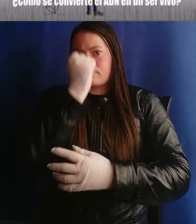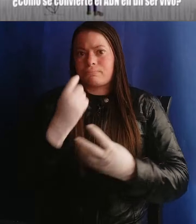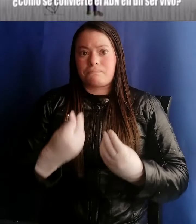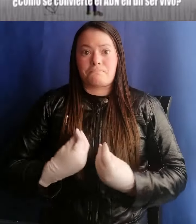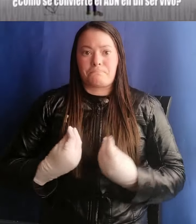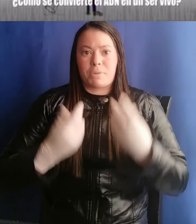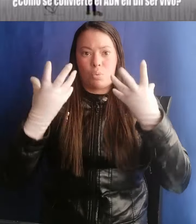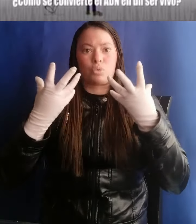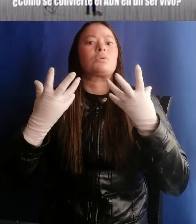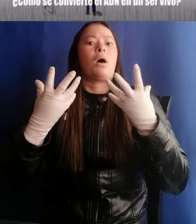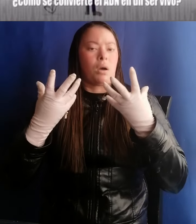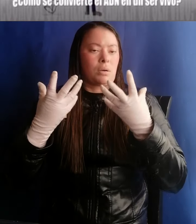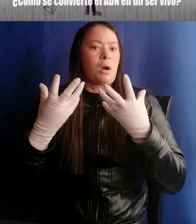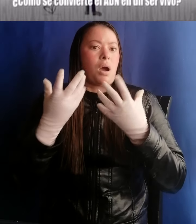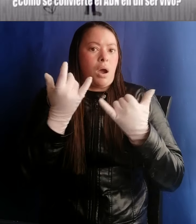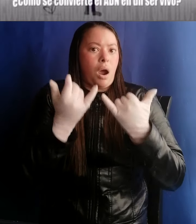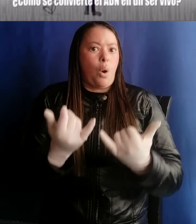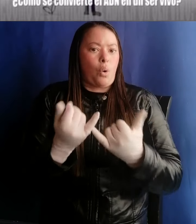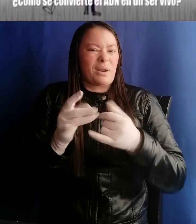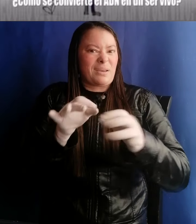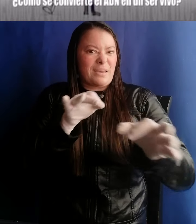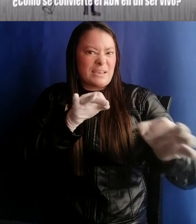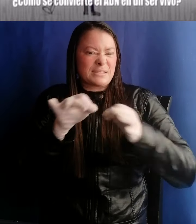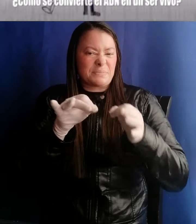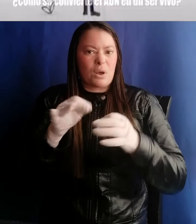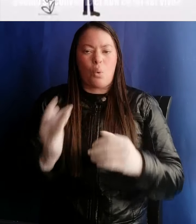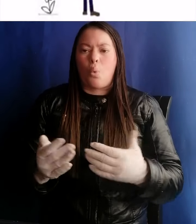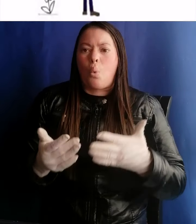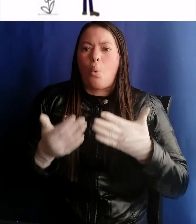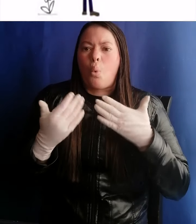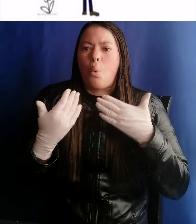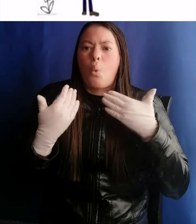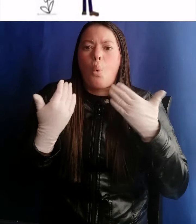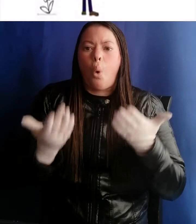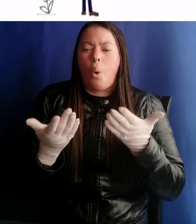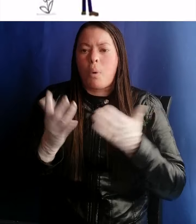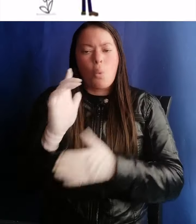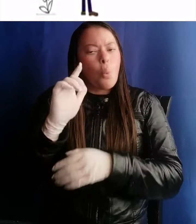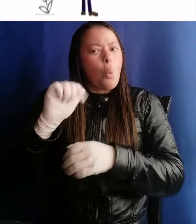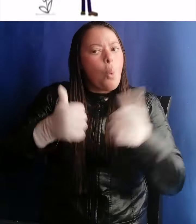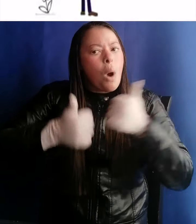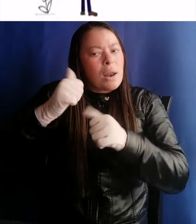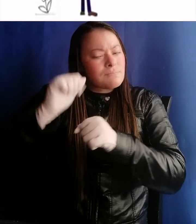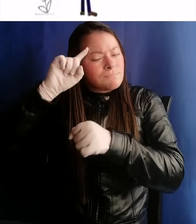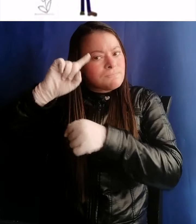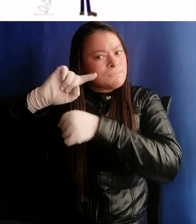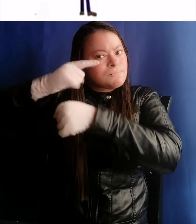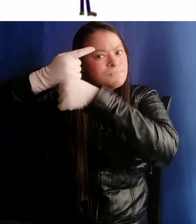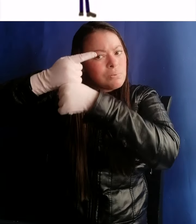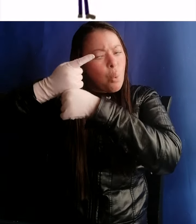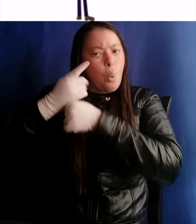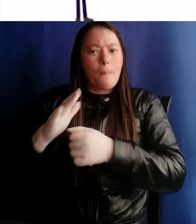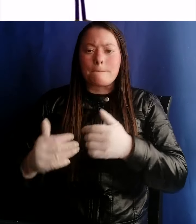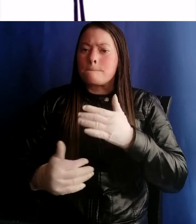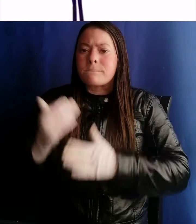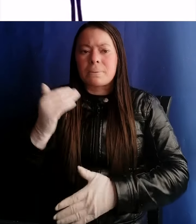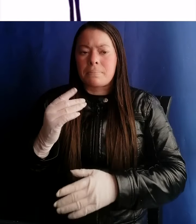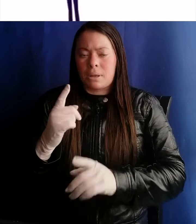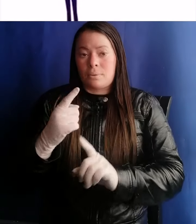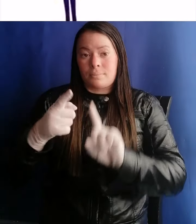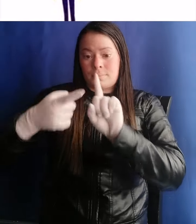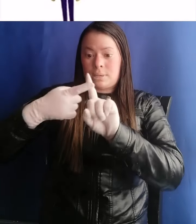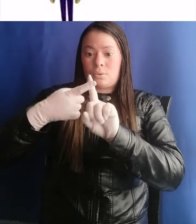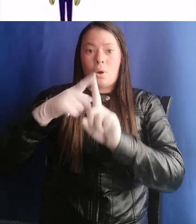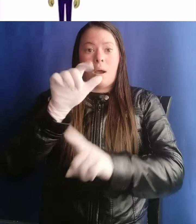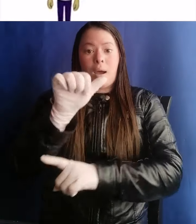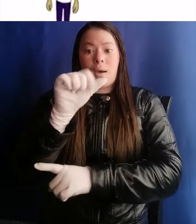¿cómo se convierte el ADN en un ser vivo? Los detalles al respecto abruman incluso a los científicos. Sin embargo, el